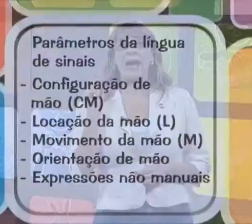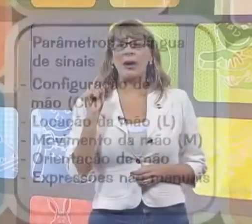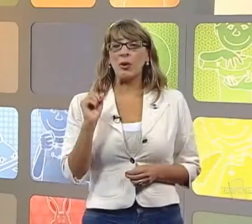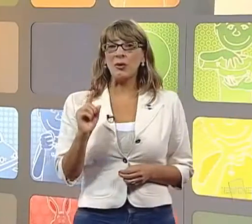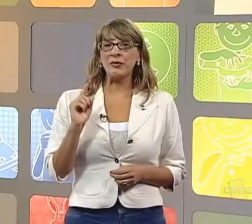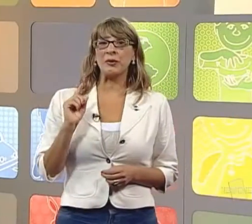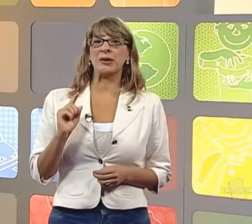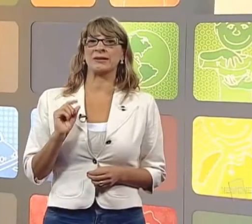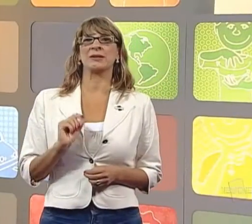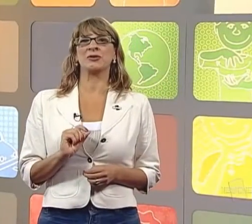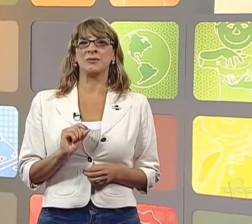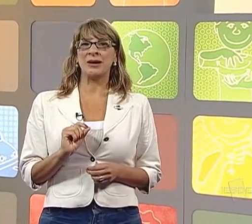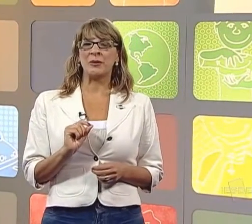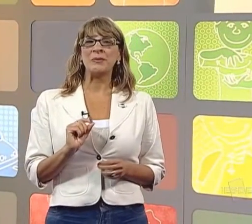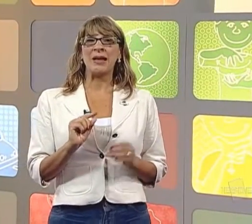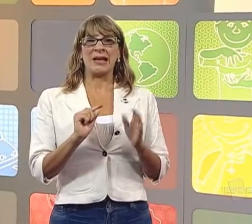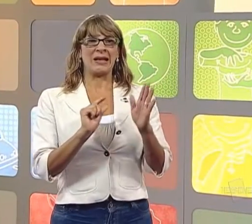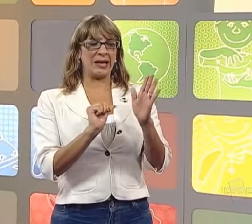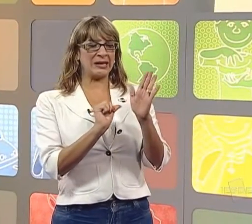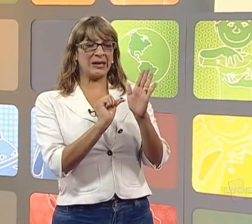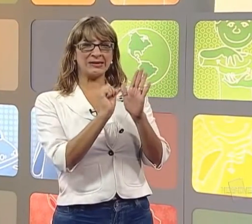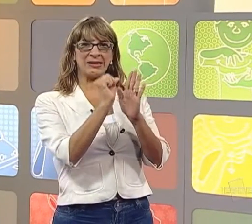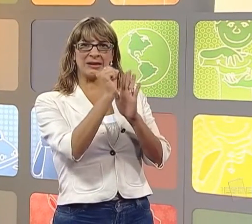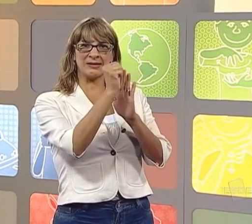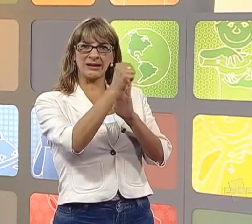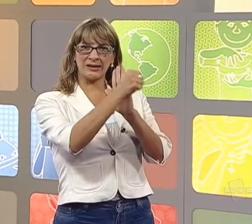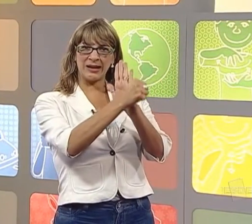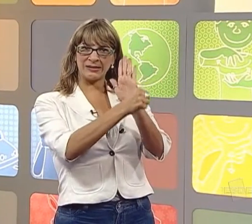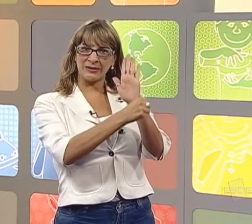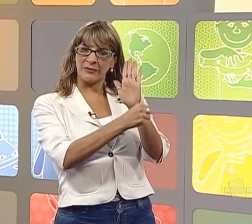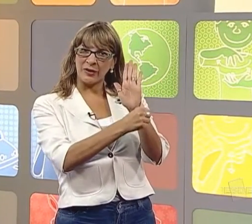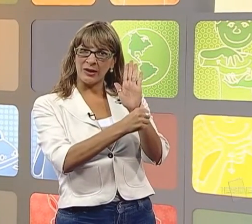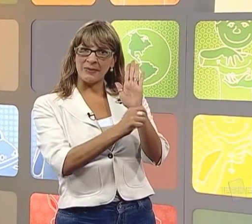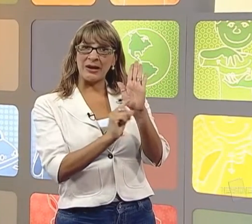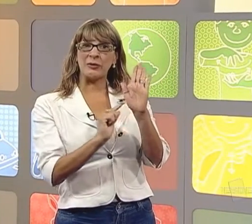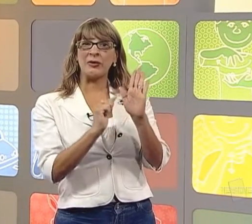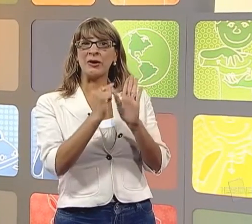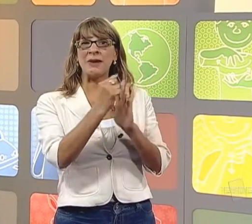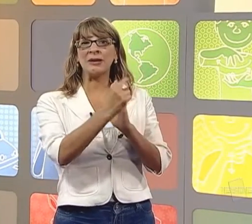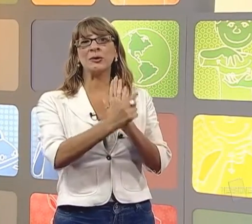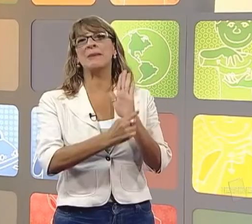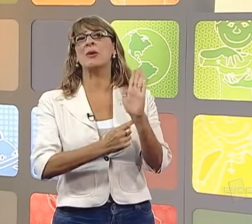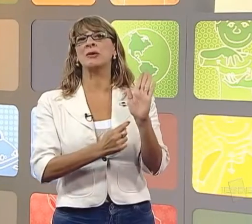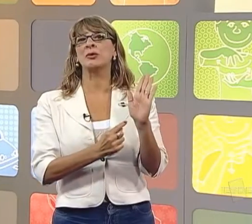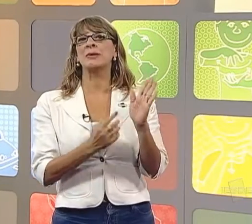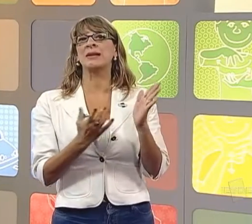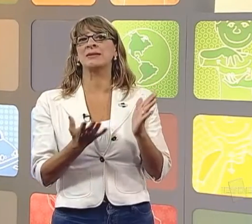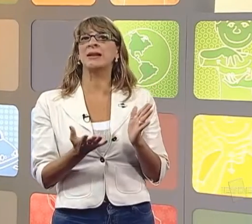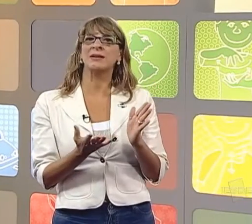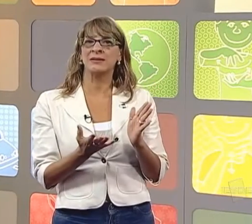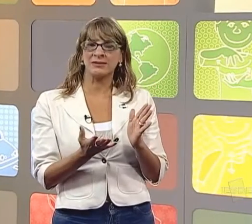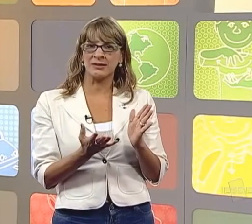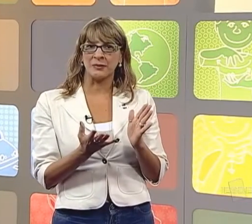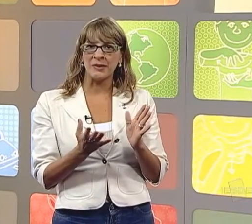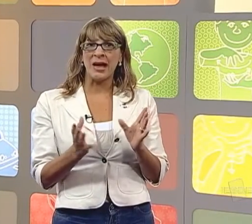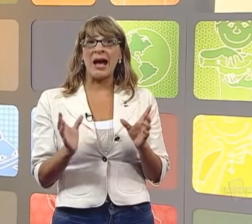A configuração de mão, que é sinalizada dessa forma, é o formato que a mão assume na sinalização.